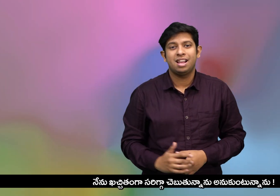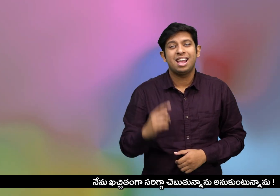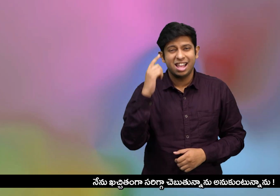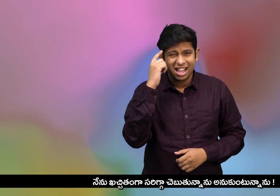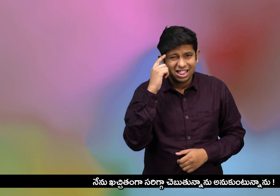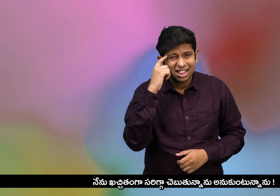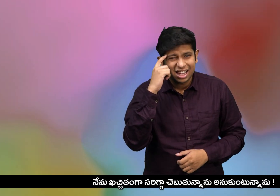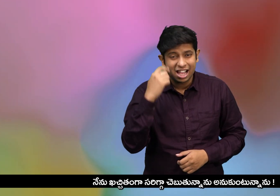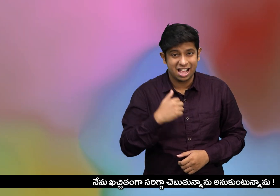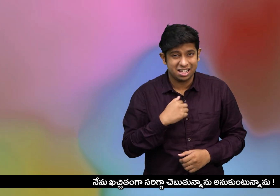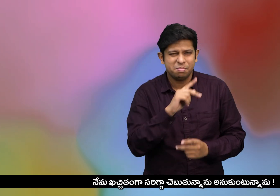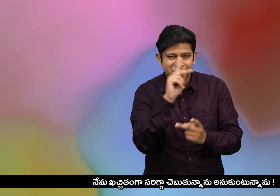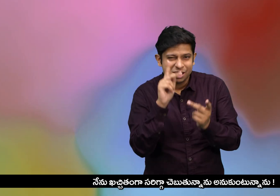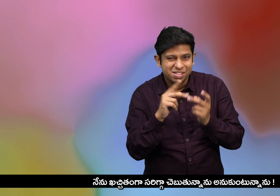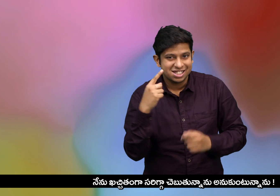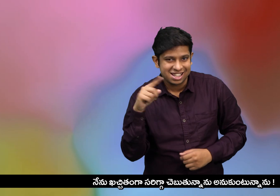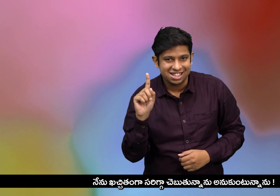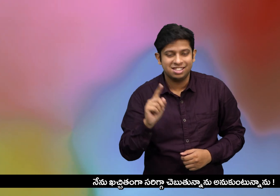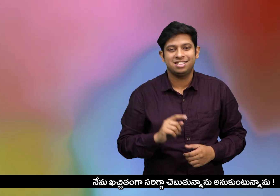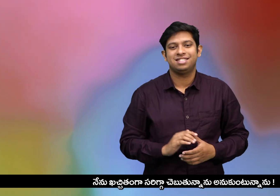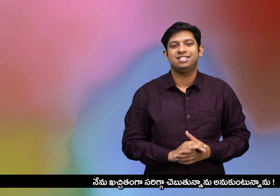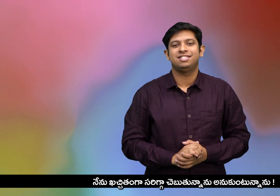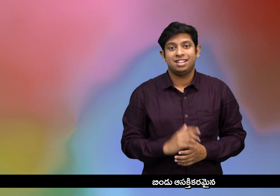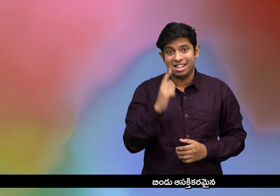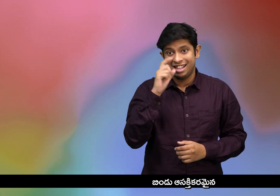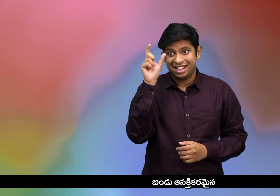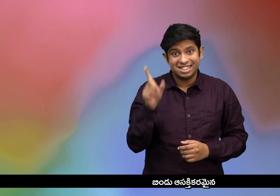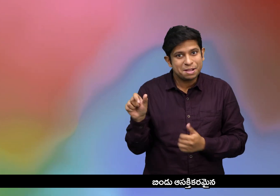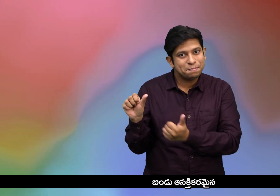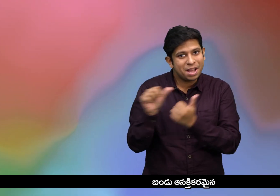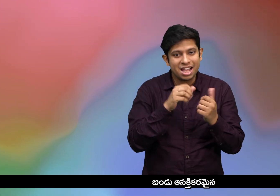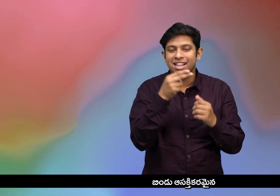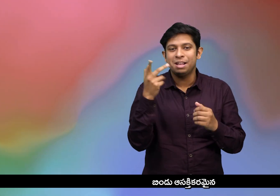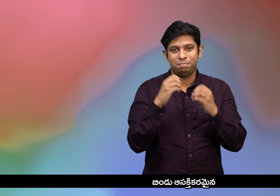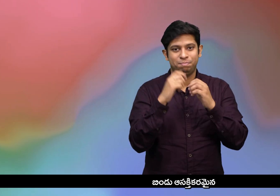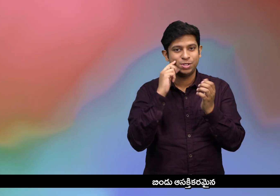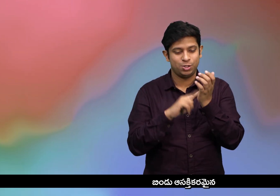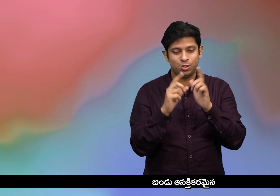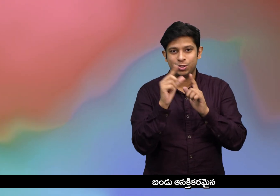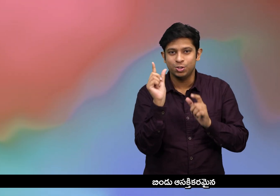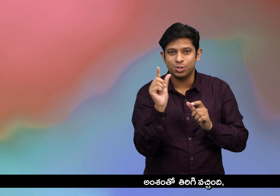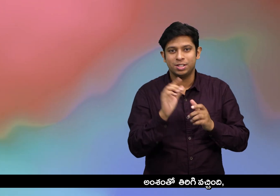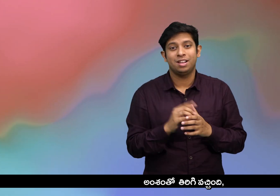నేను ఖచ్చితంగా సరిగ్గా చెబుతున్నాను అనుకుంటున్నాను. బిందు ఆసక్తికరమైన అంశంతో తిరిగి